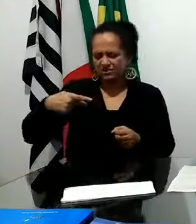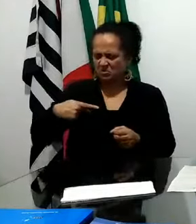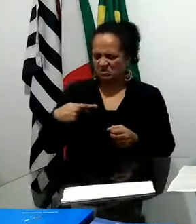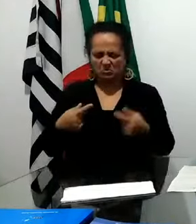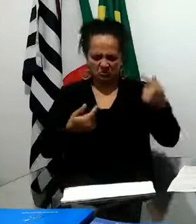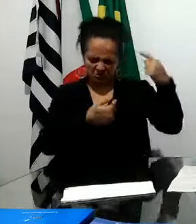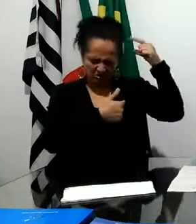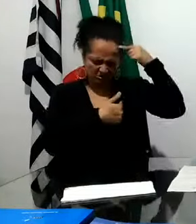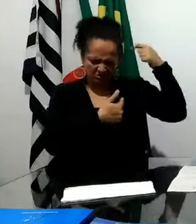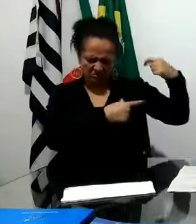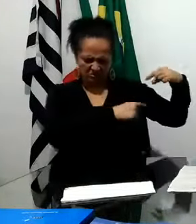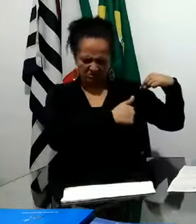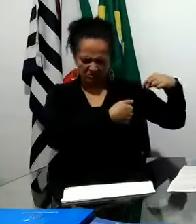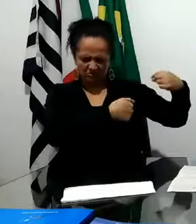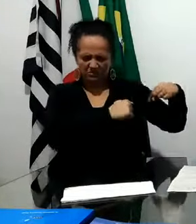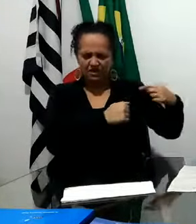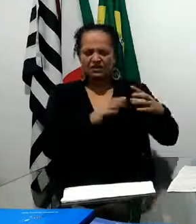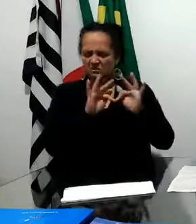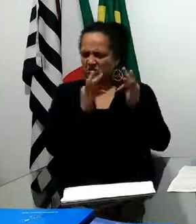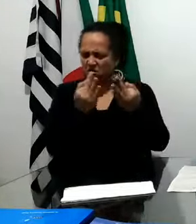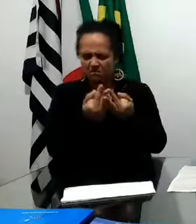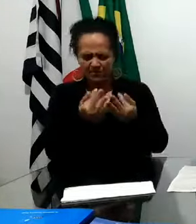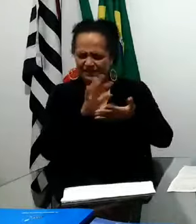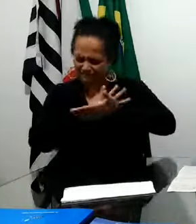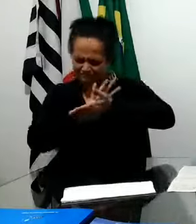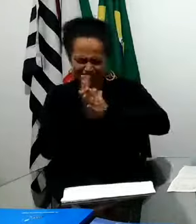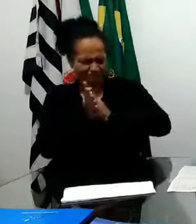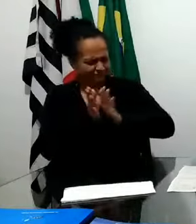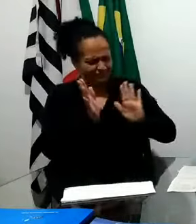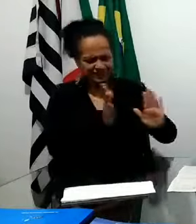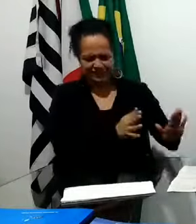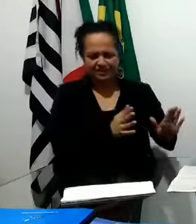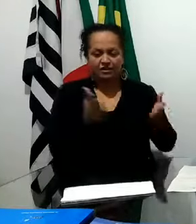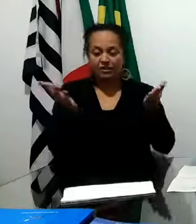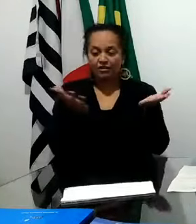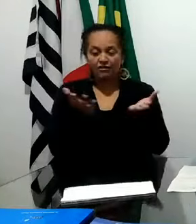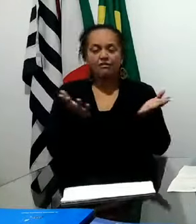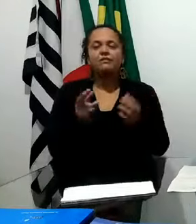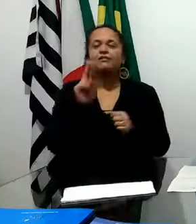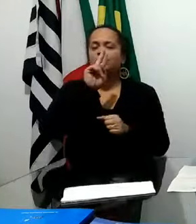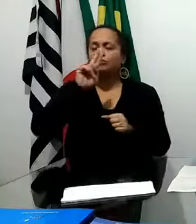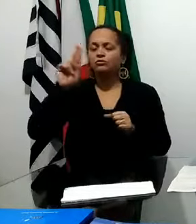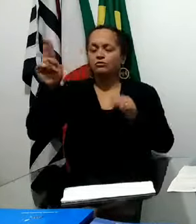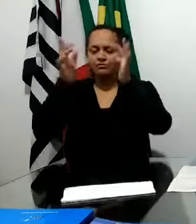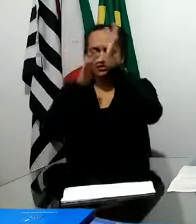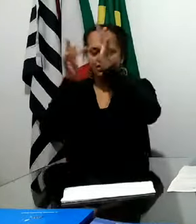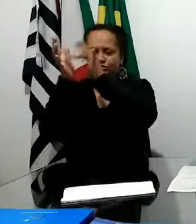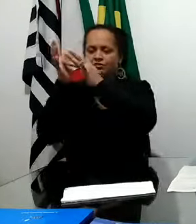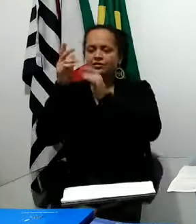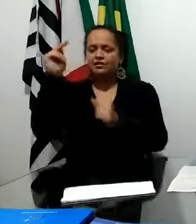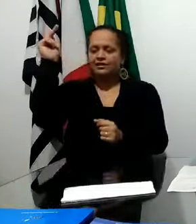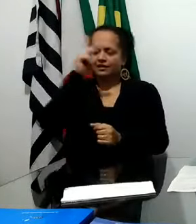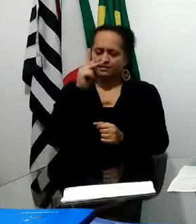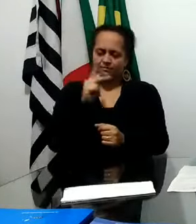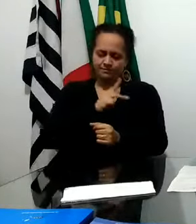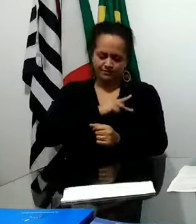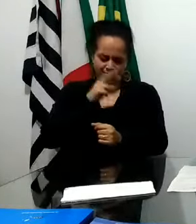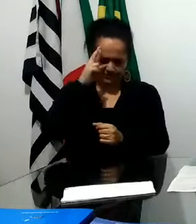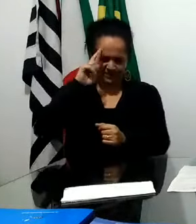família, seja desfeita agora, em nome de Jesus. Em nome de Jesus, que a paz do Senhor reine em